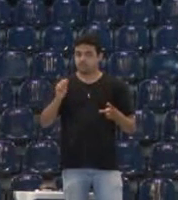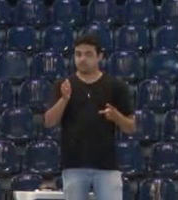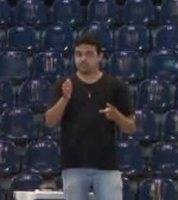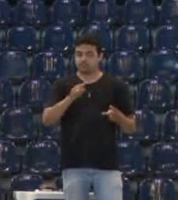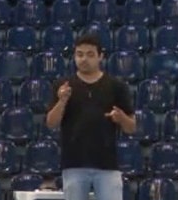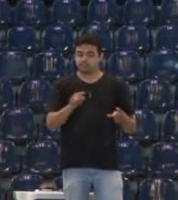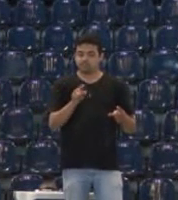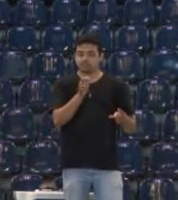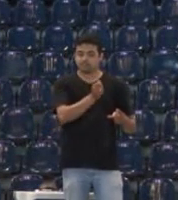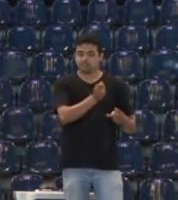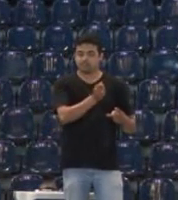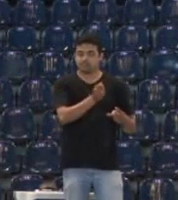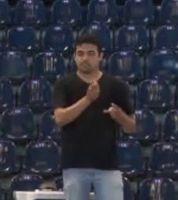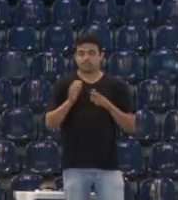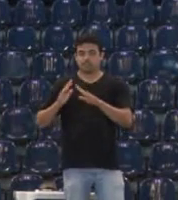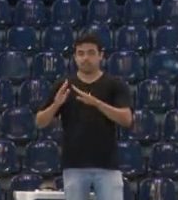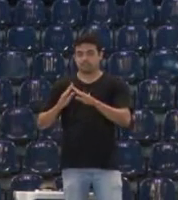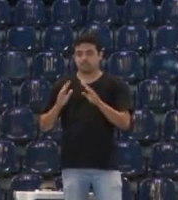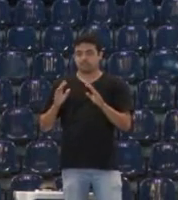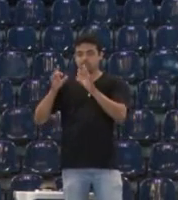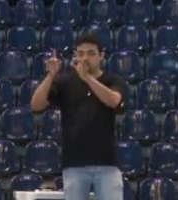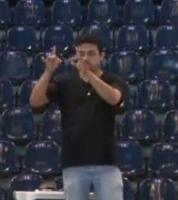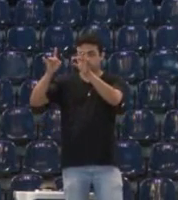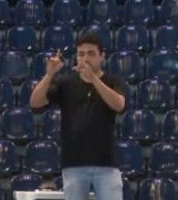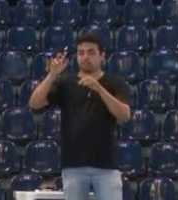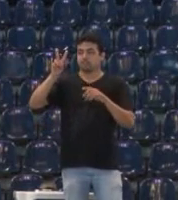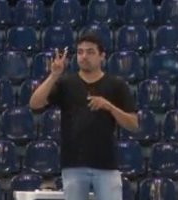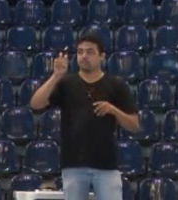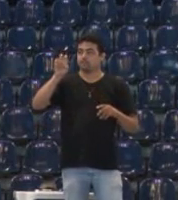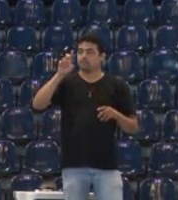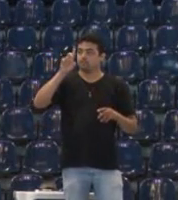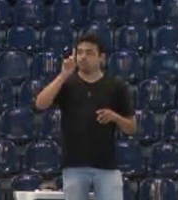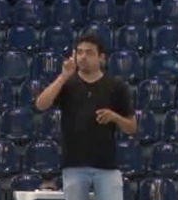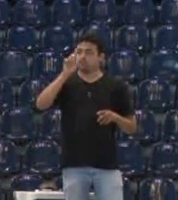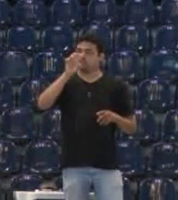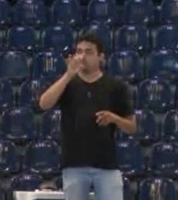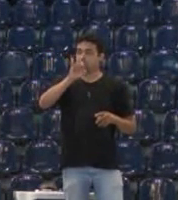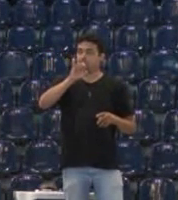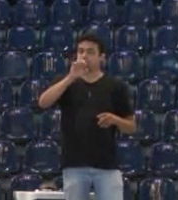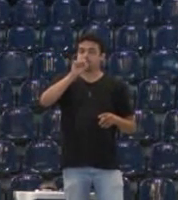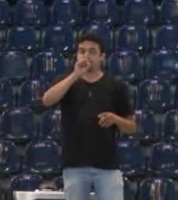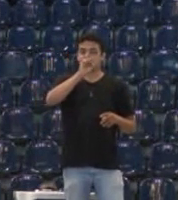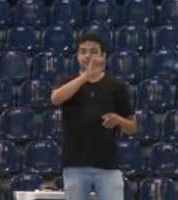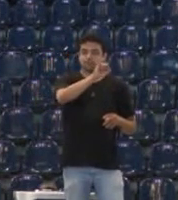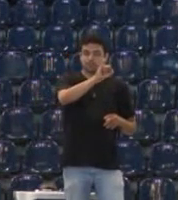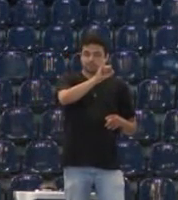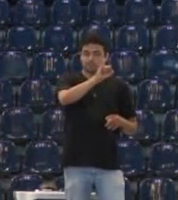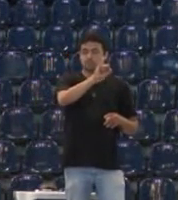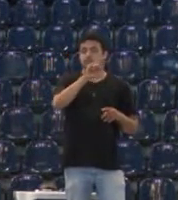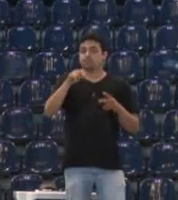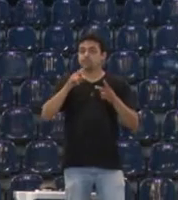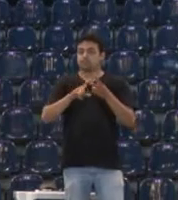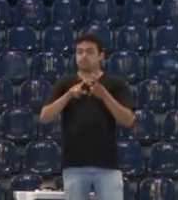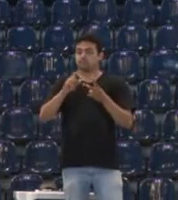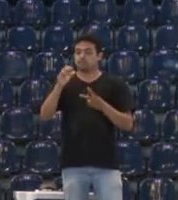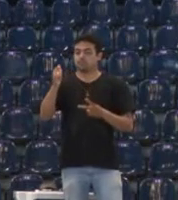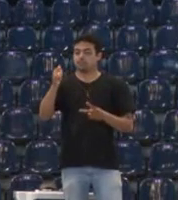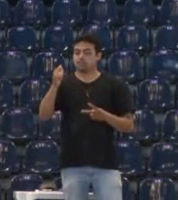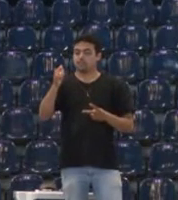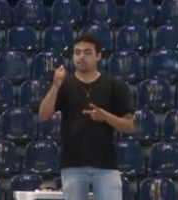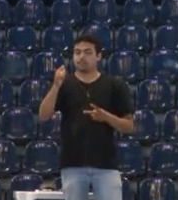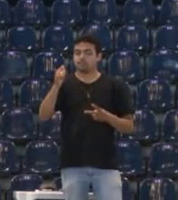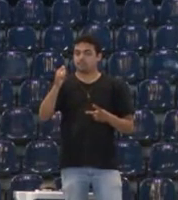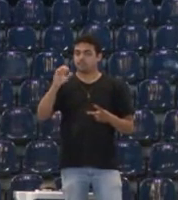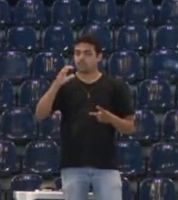z lá o qual é a primeira reação essa